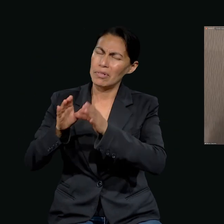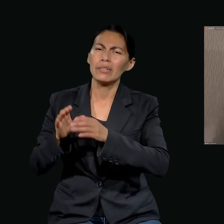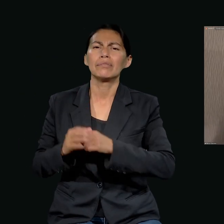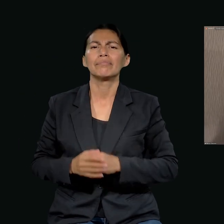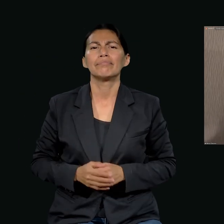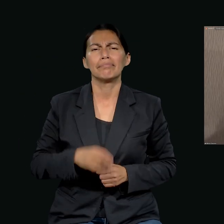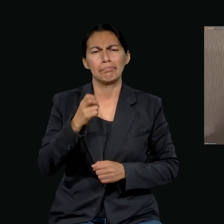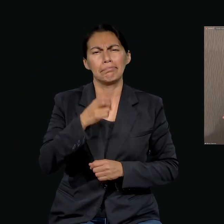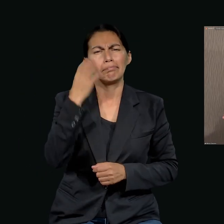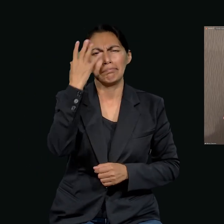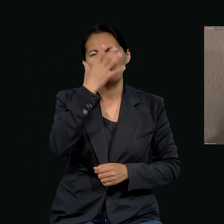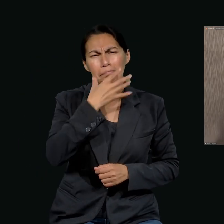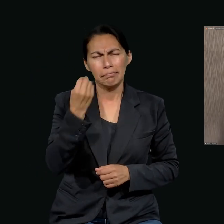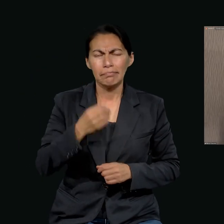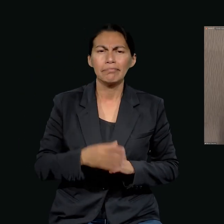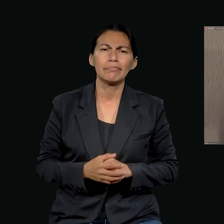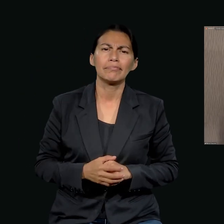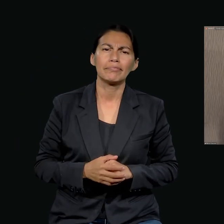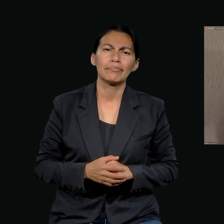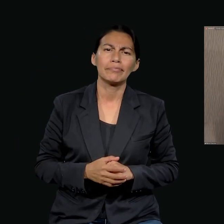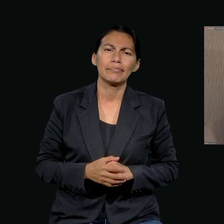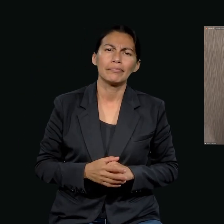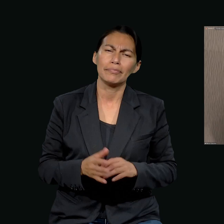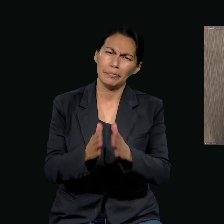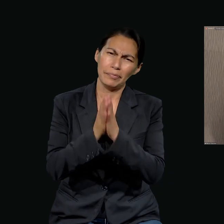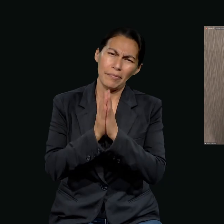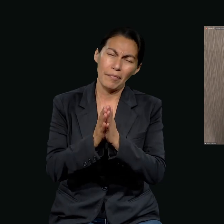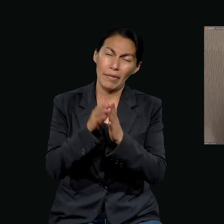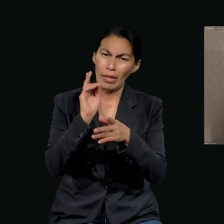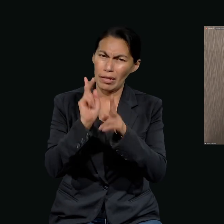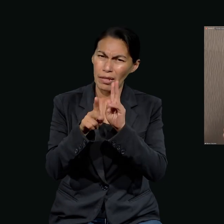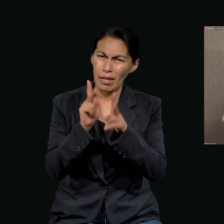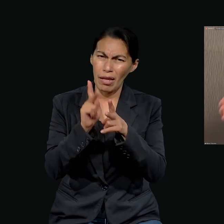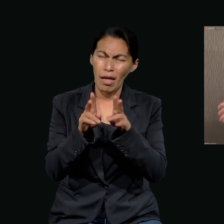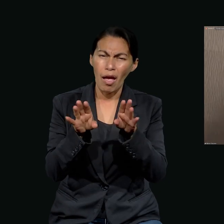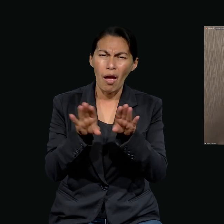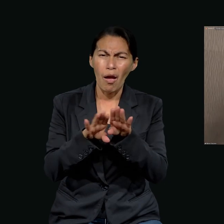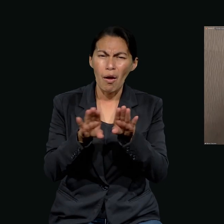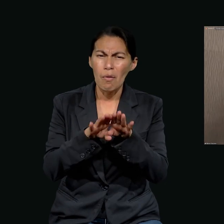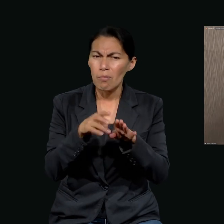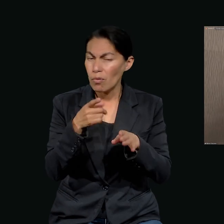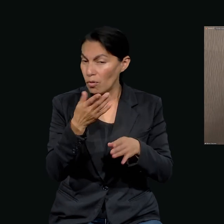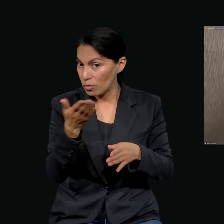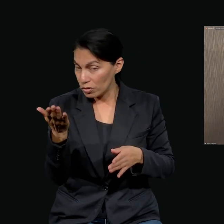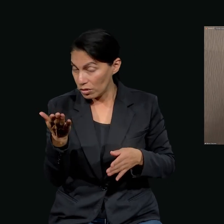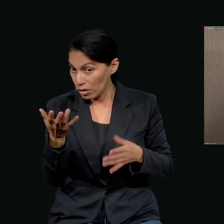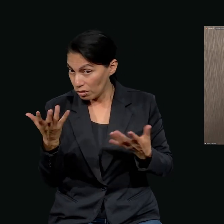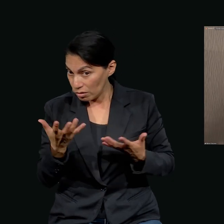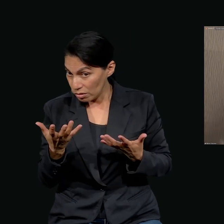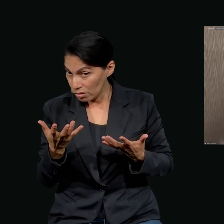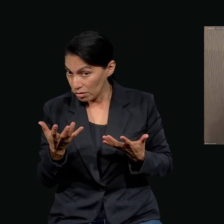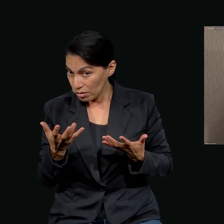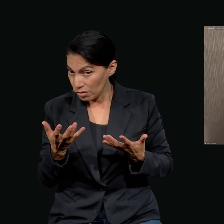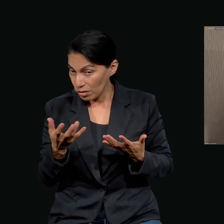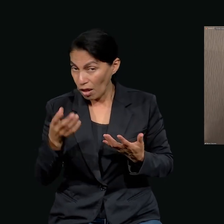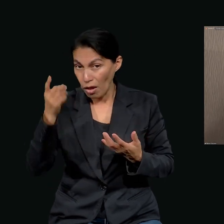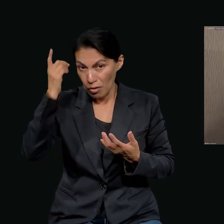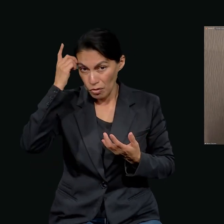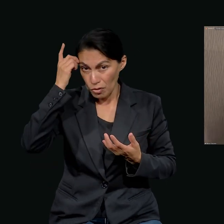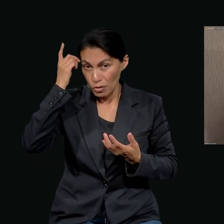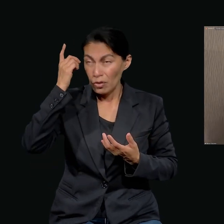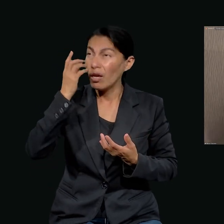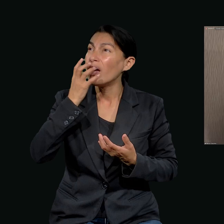cuéntenos, ¿cómo es que usted tuvo que pagar el precio? Amó a Dios,